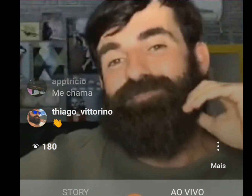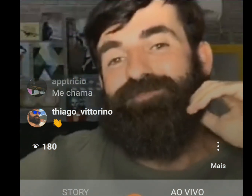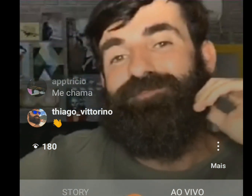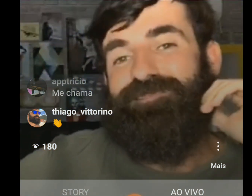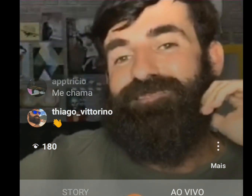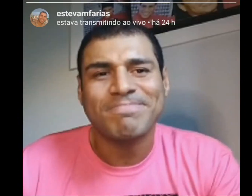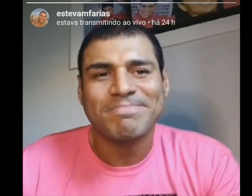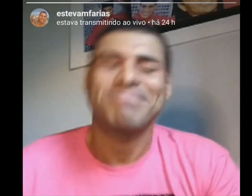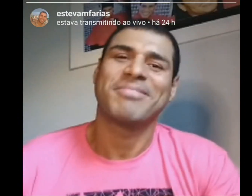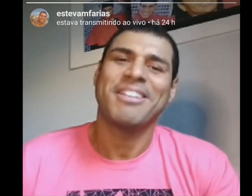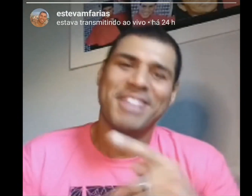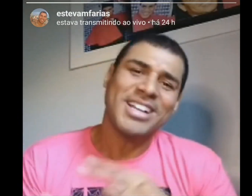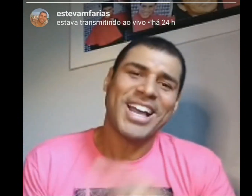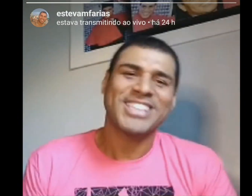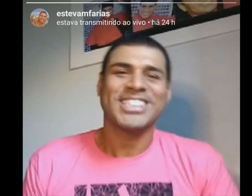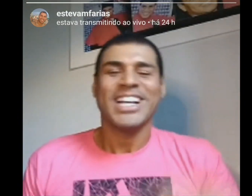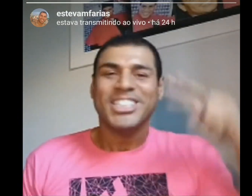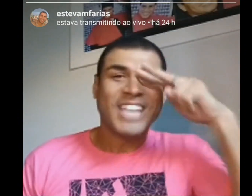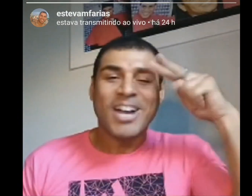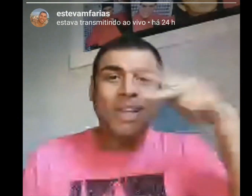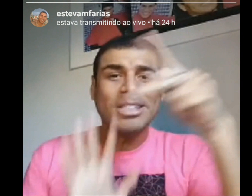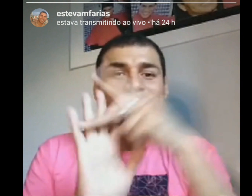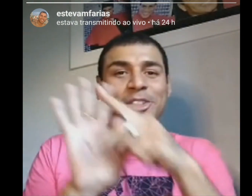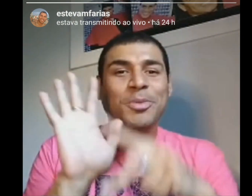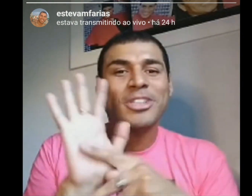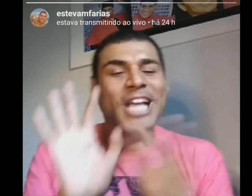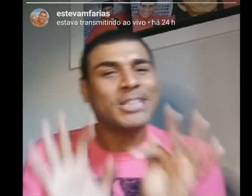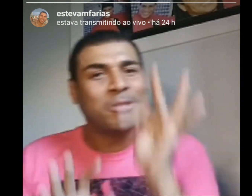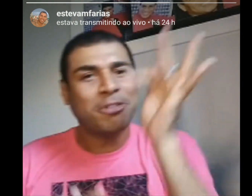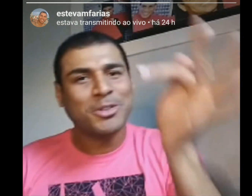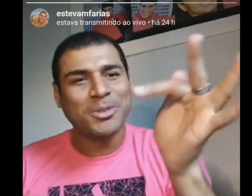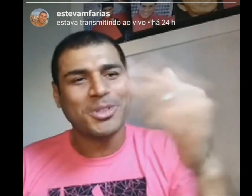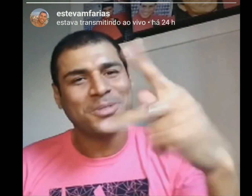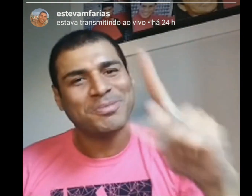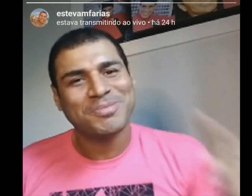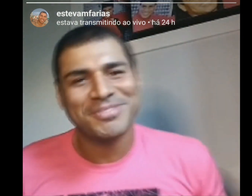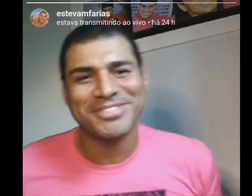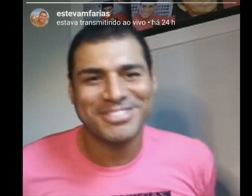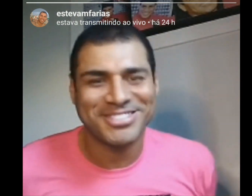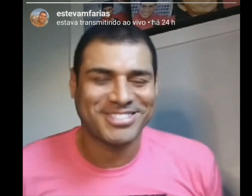tudo. Verdade. Tiago, quais são os seus projetos no futuro?